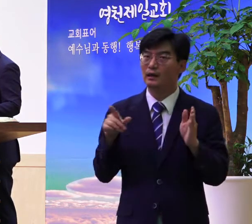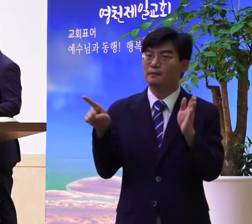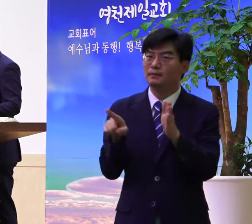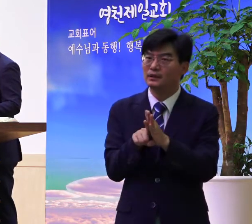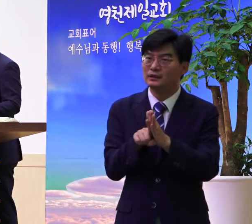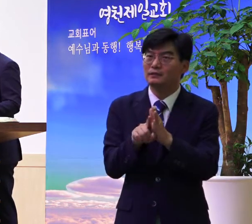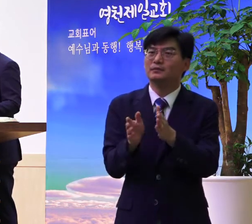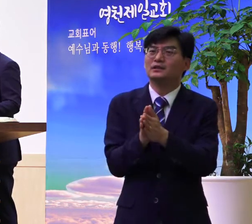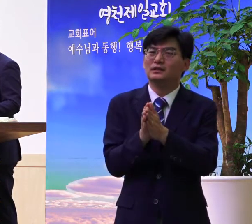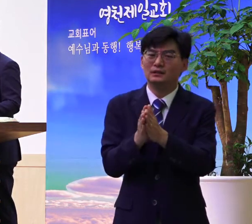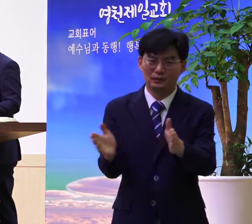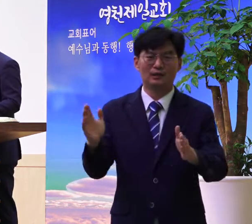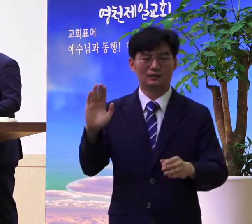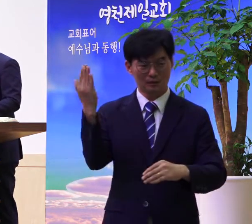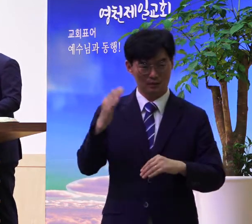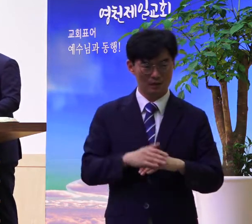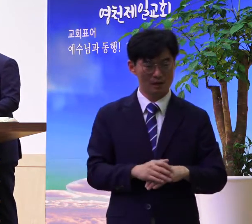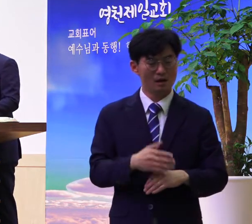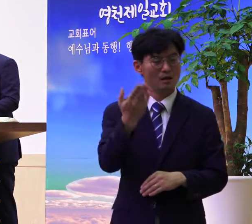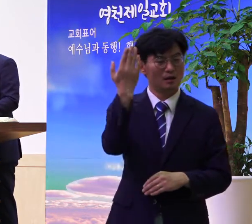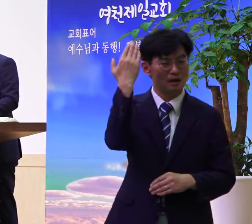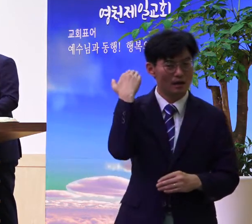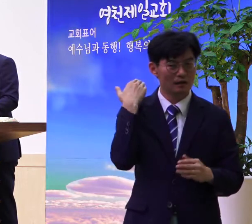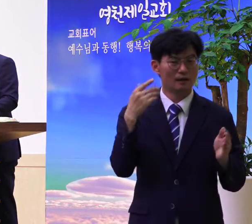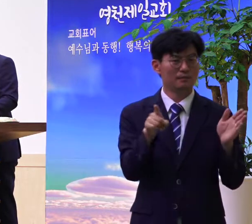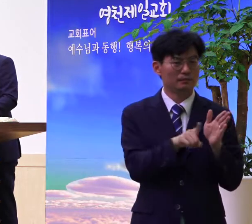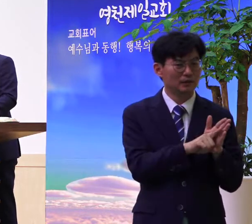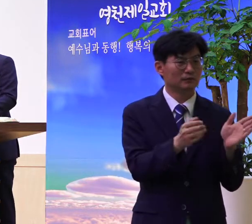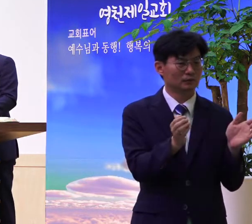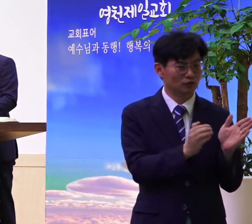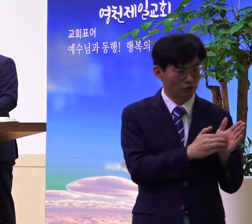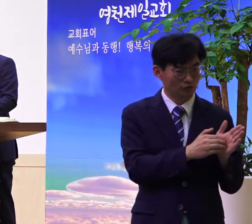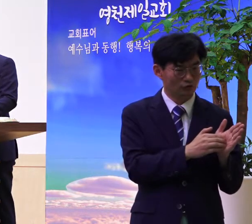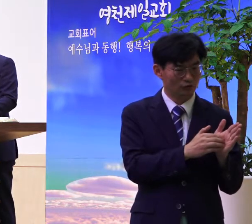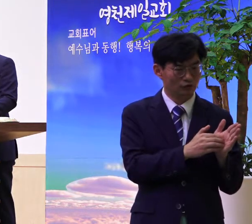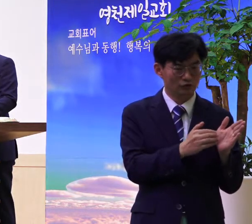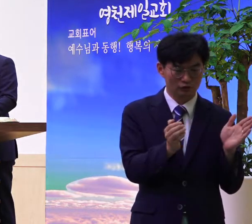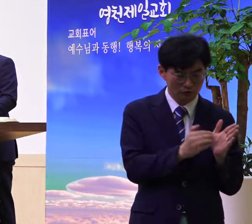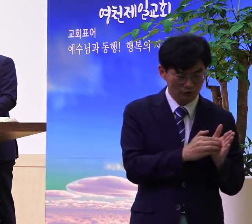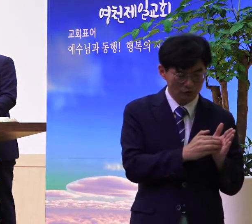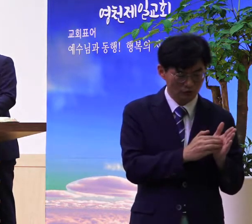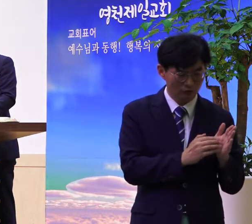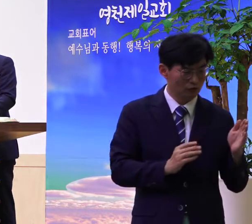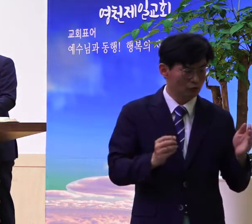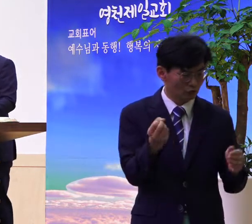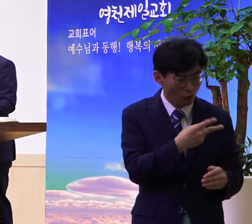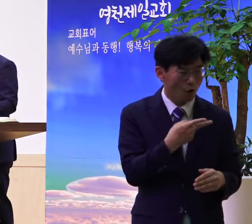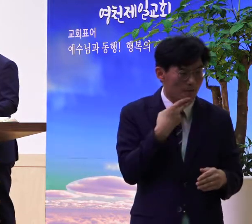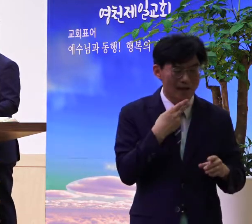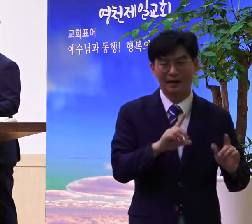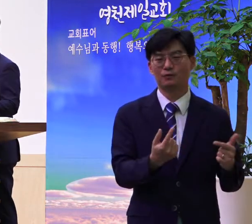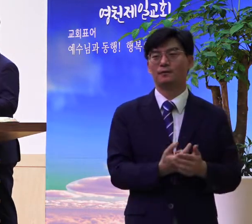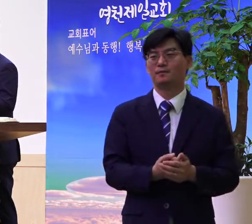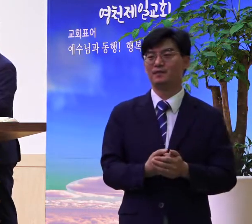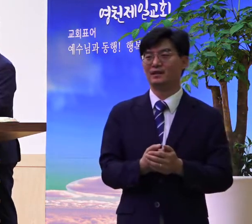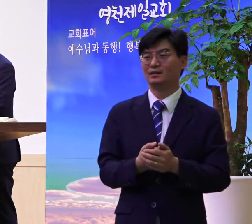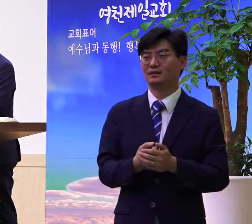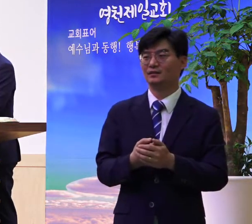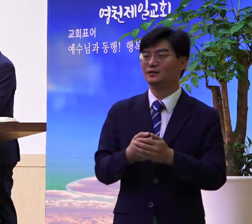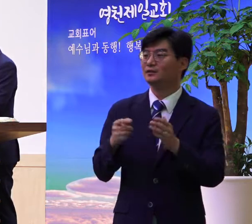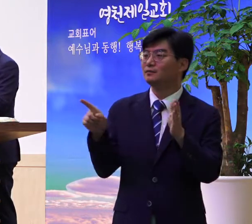여정의 출발선에 이제 섰다 하는 그런 의미입니다. 여러분 이 말에 동의한다면